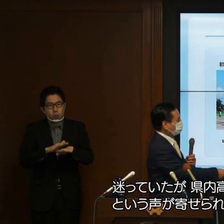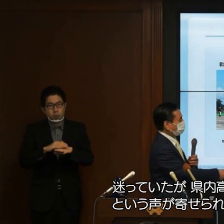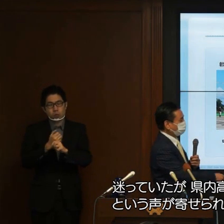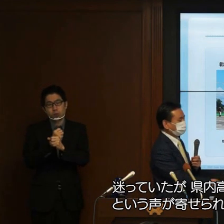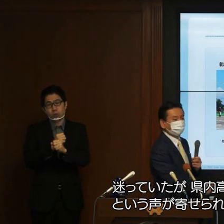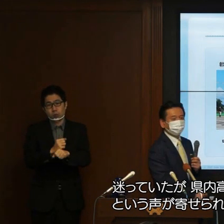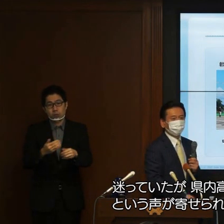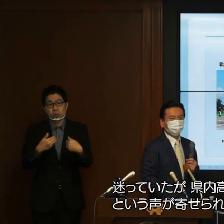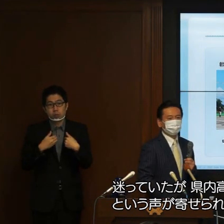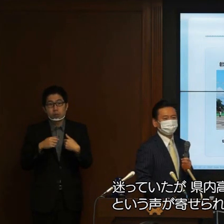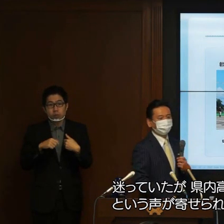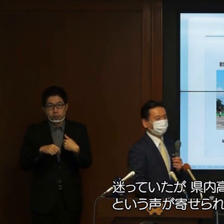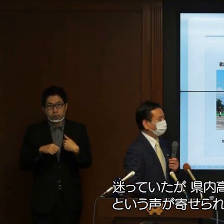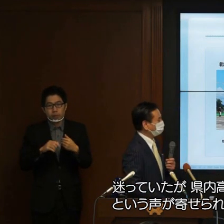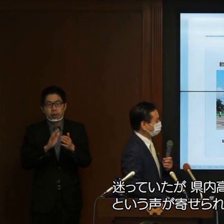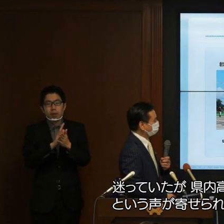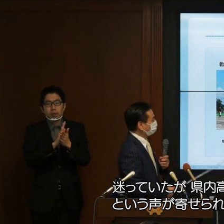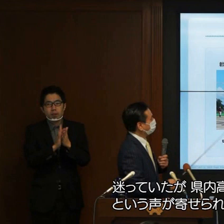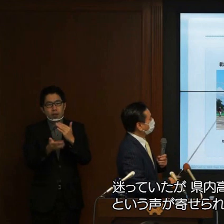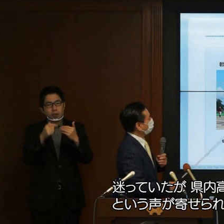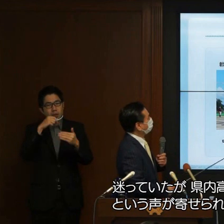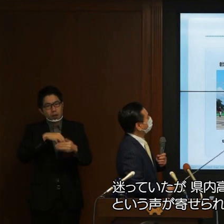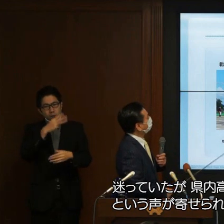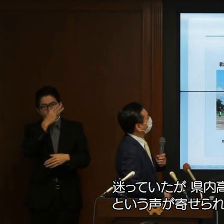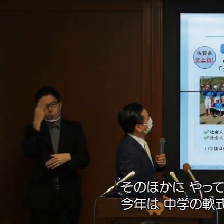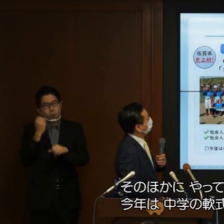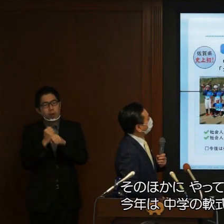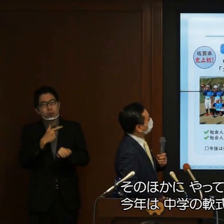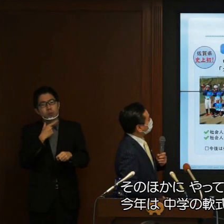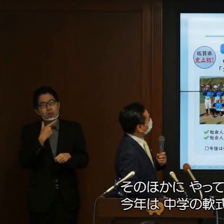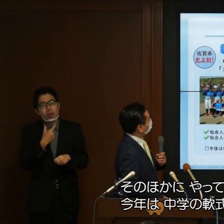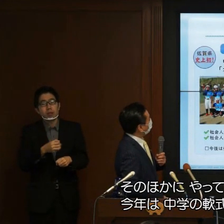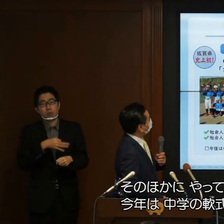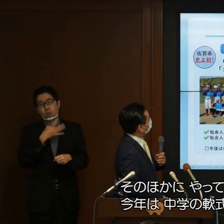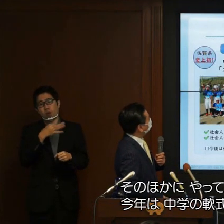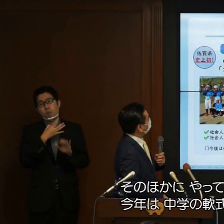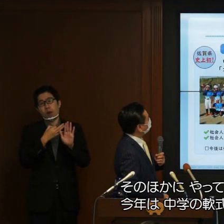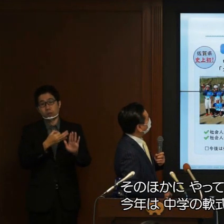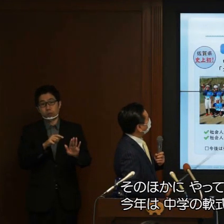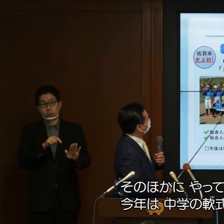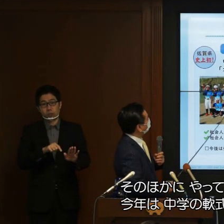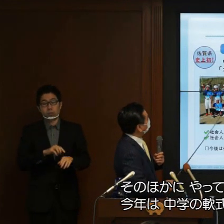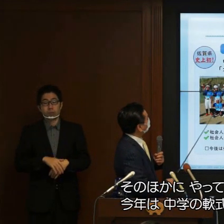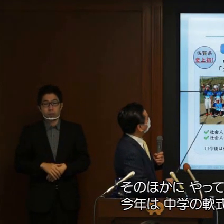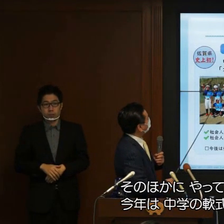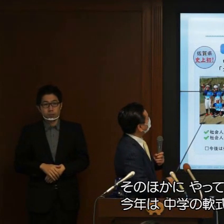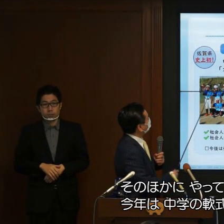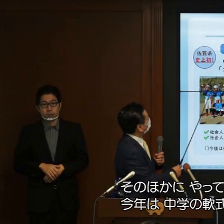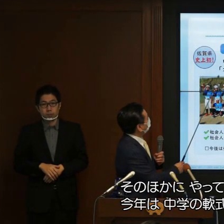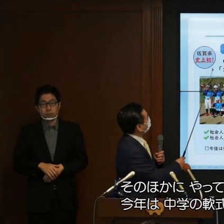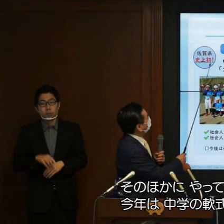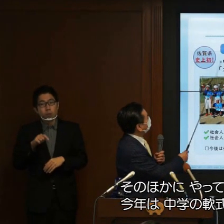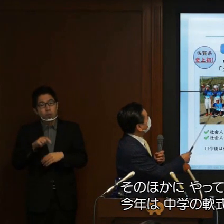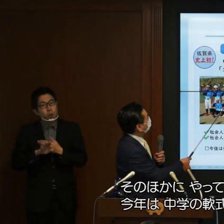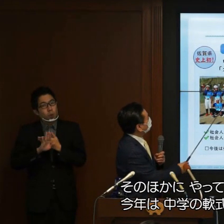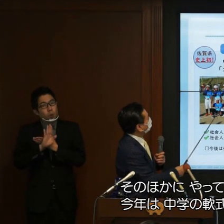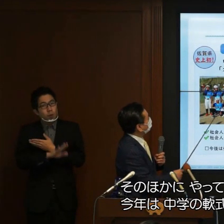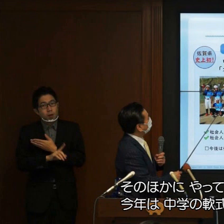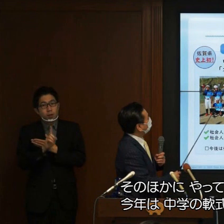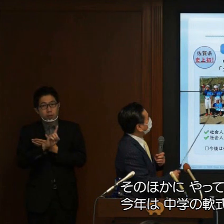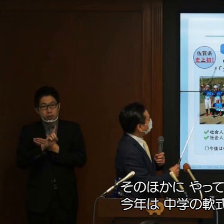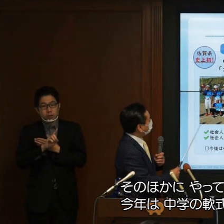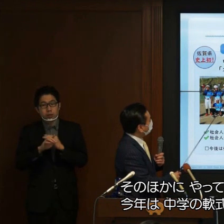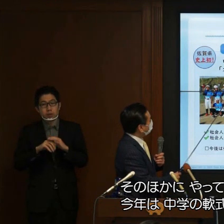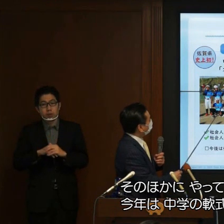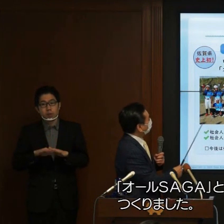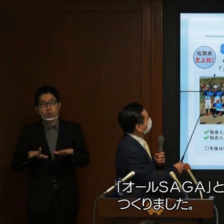が、県内高校で野球したいという声を寄せられております。はい、その他にやっているということというと、今年はその中学の軟式